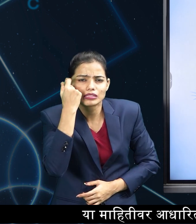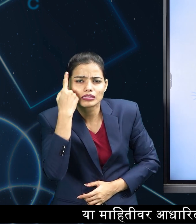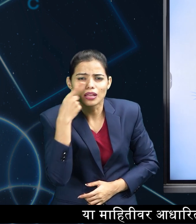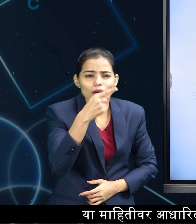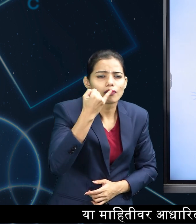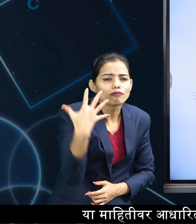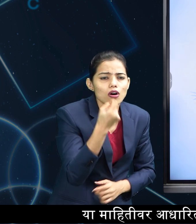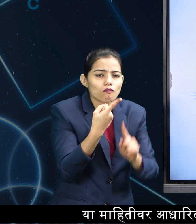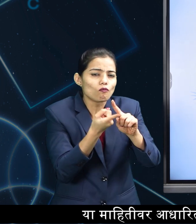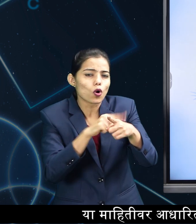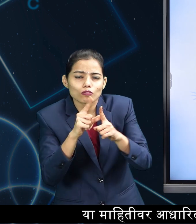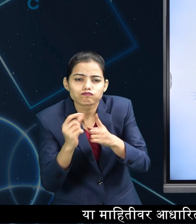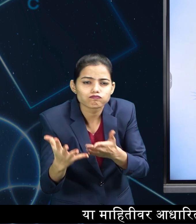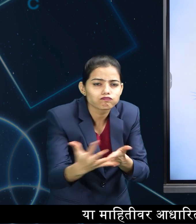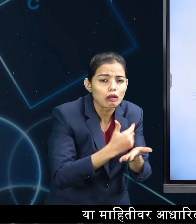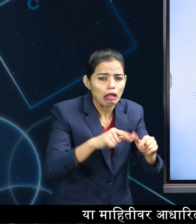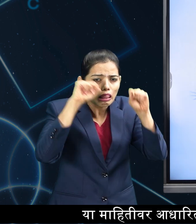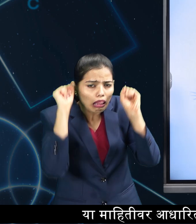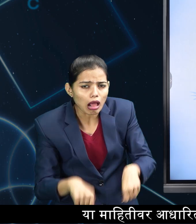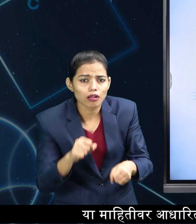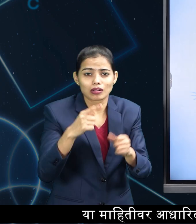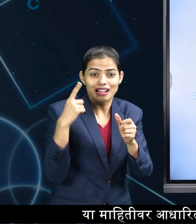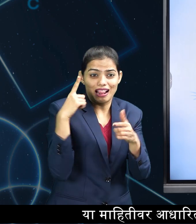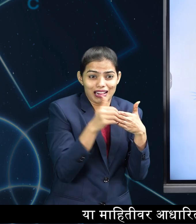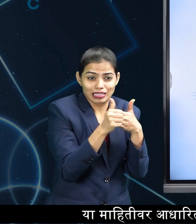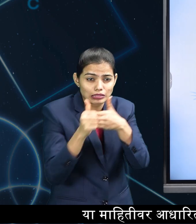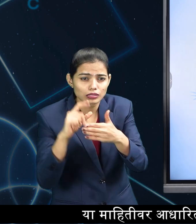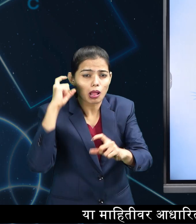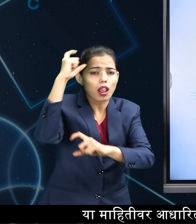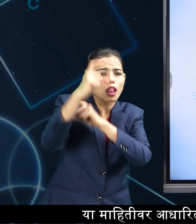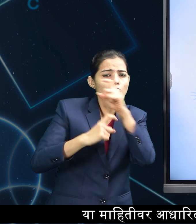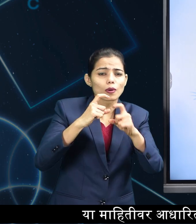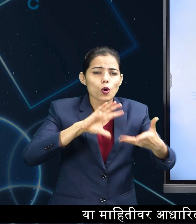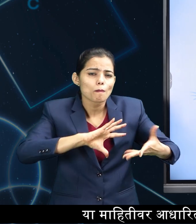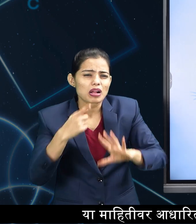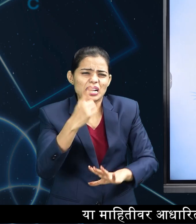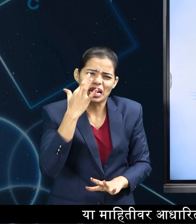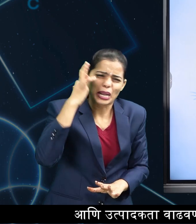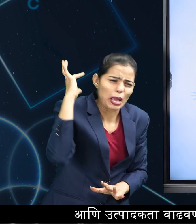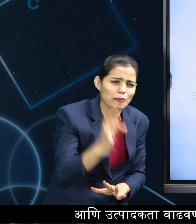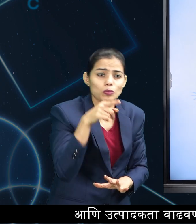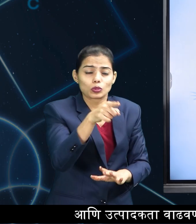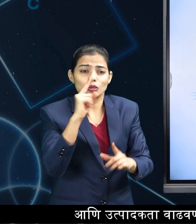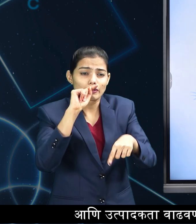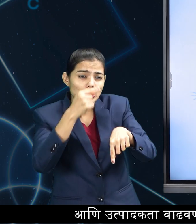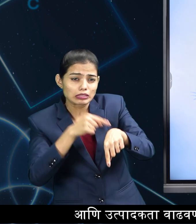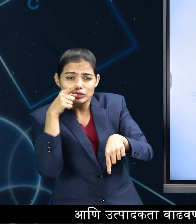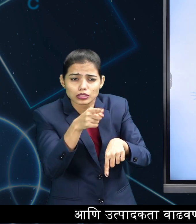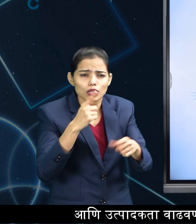या माहितीवर आधारित मिळालेले निष्कर्ष कंपनीला एकूणच कर्मचारी मनोबल आणि